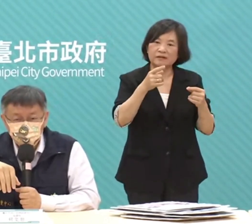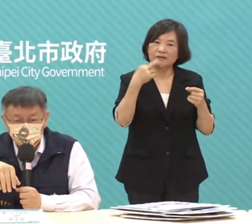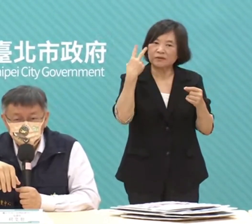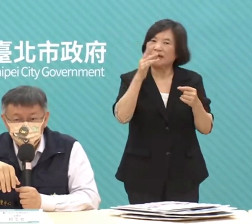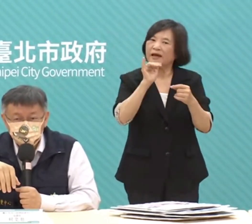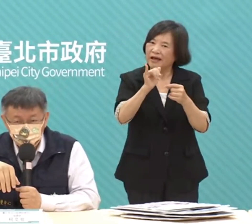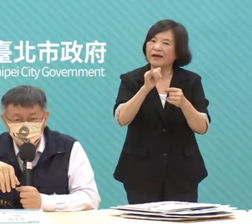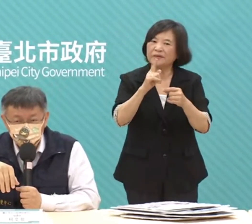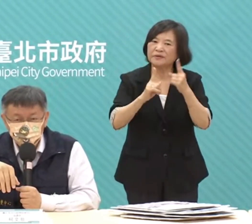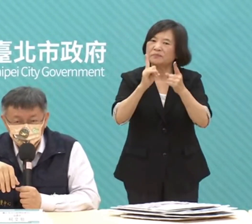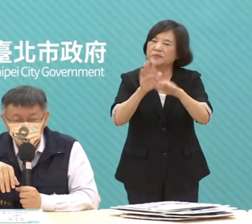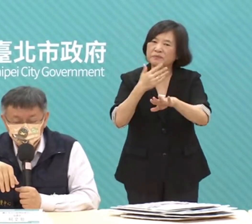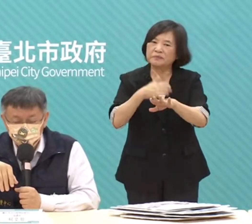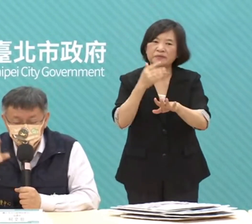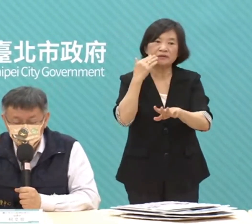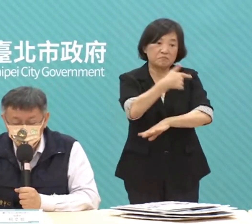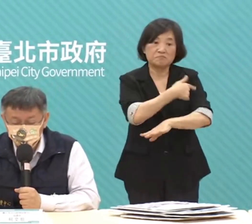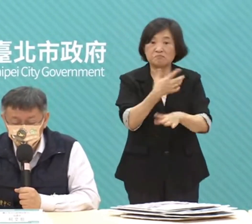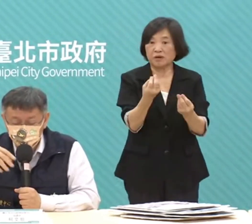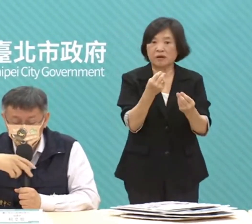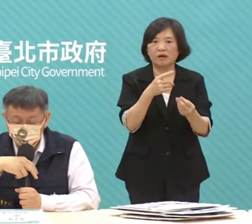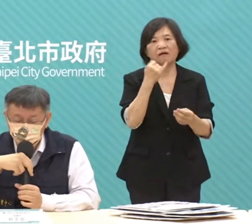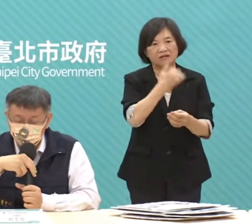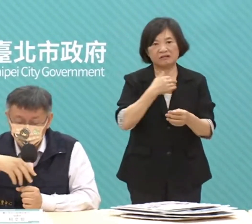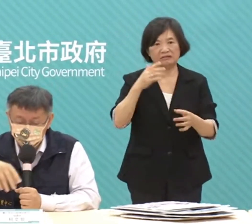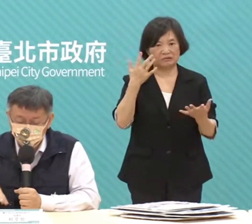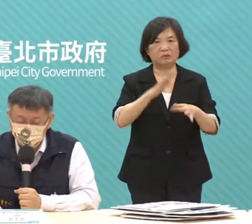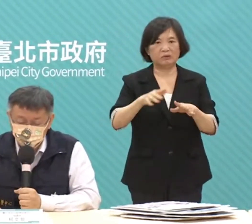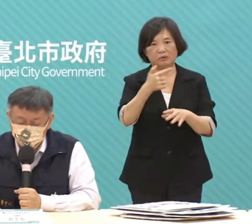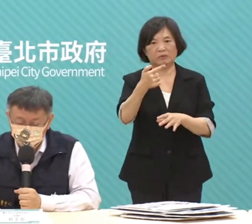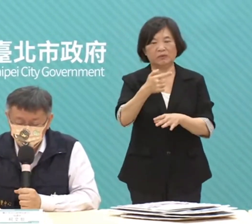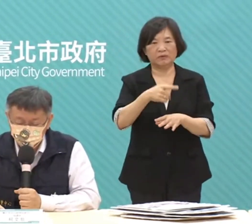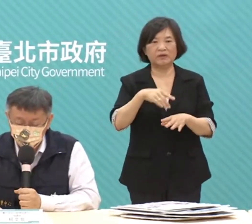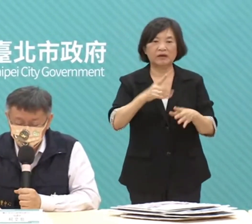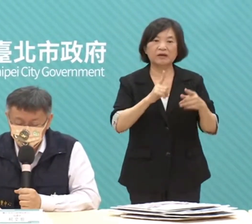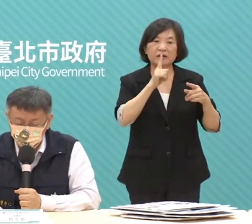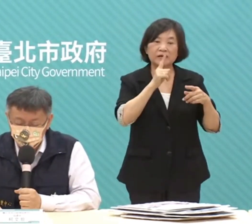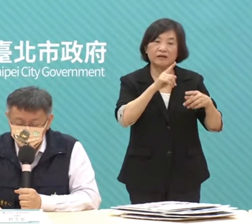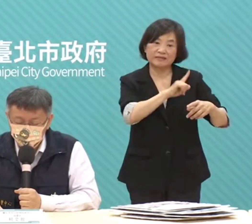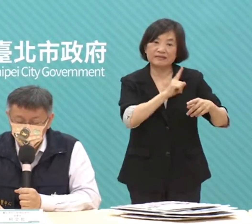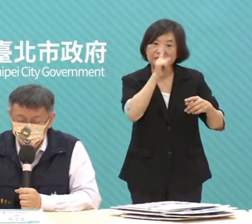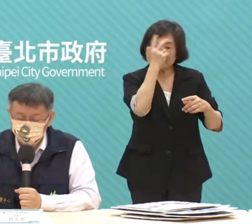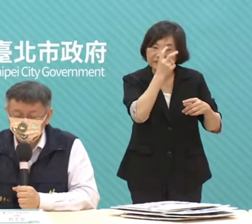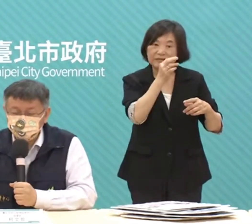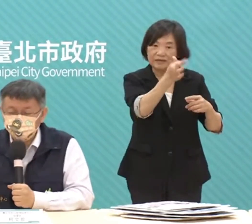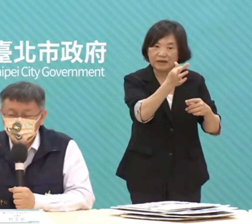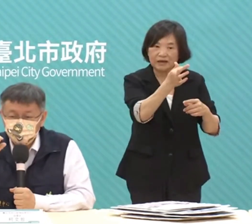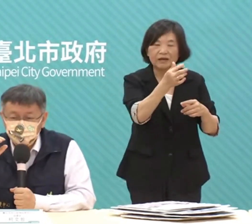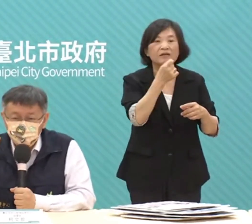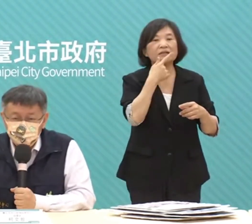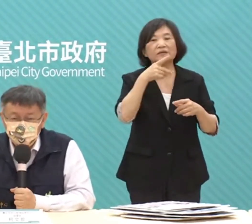话。得的还是蛮厉害的，我再先讲清楚。再来就是在讲那个快筛阳，视同那个 PCR 阳是这